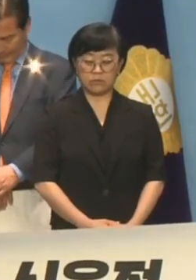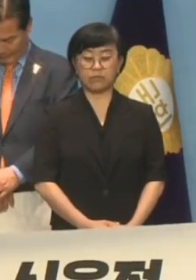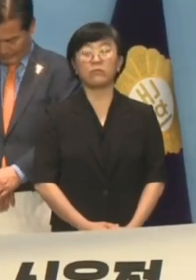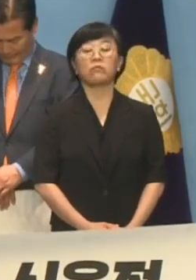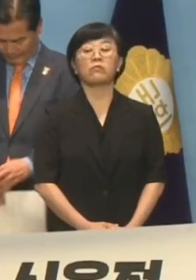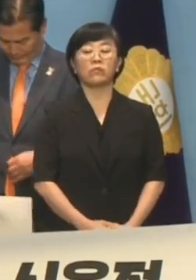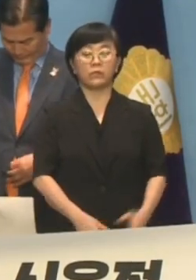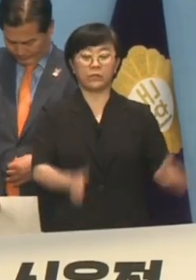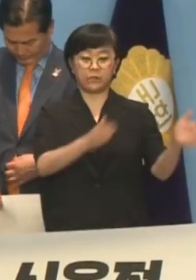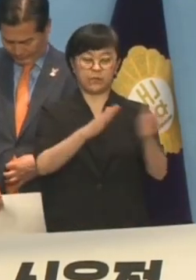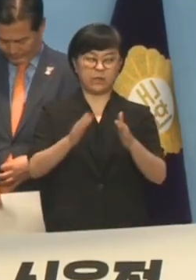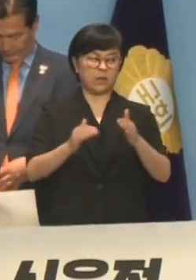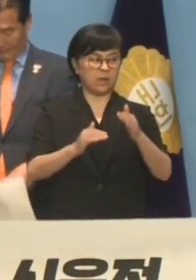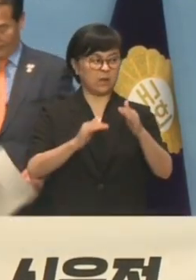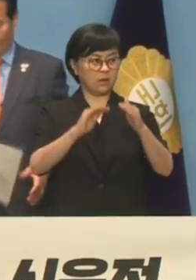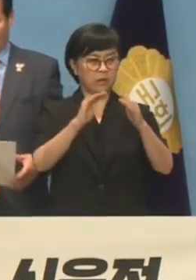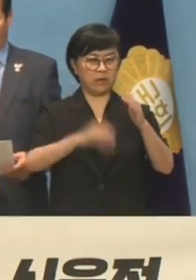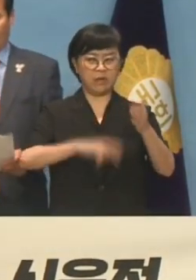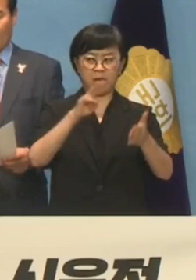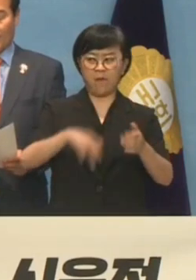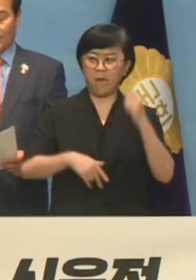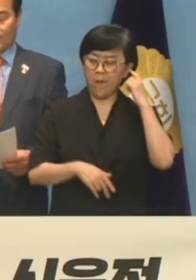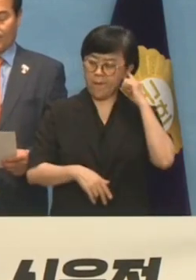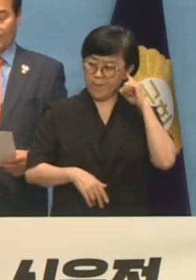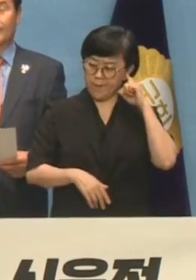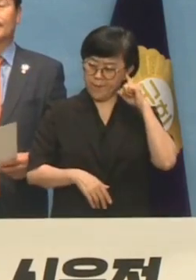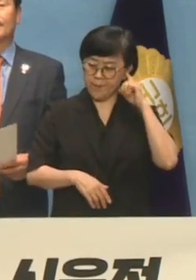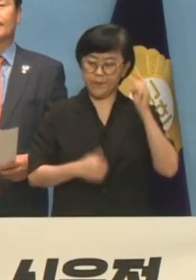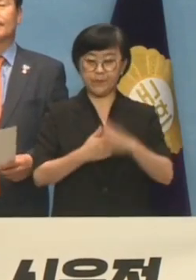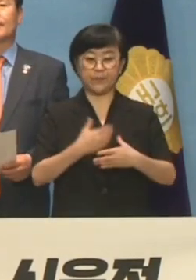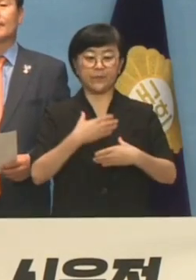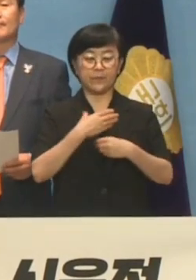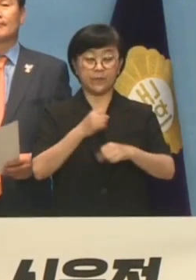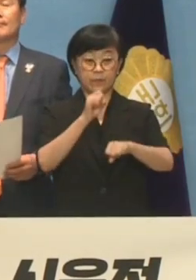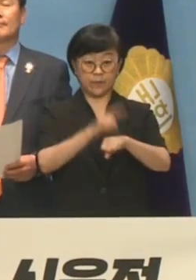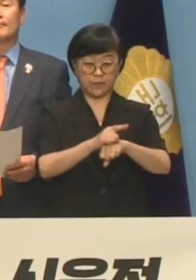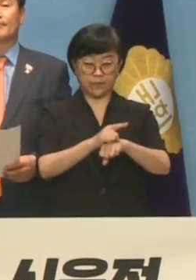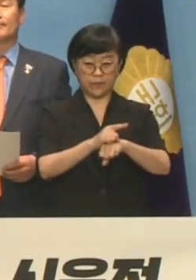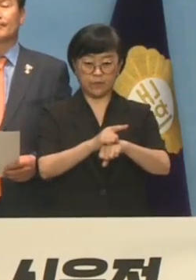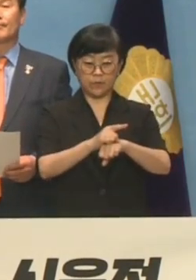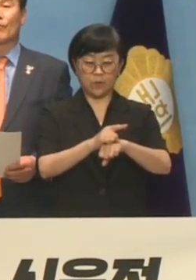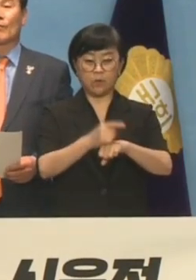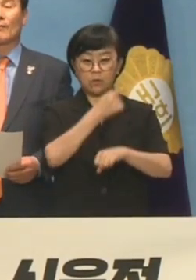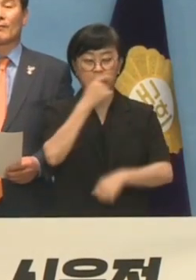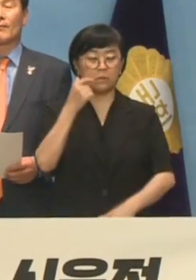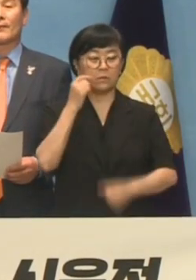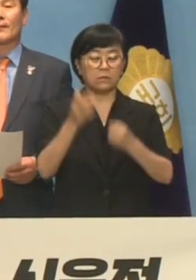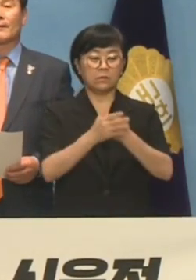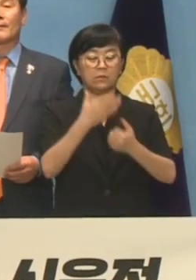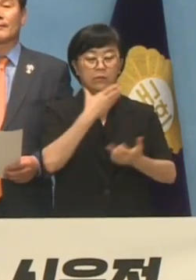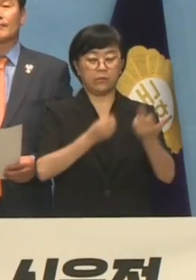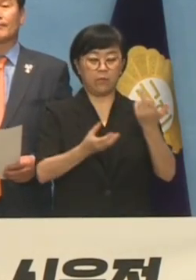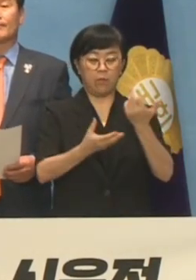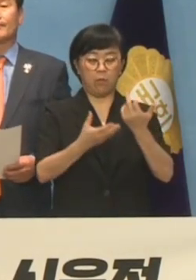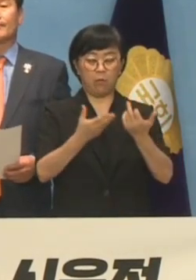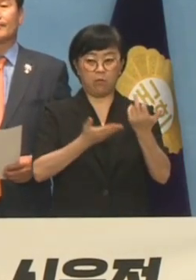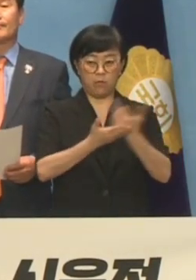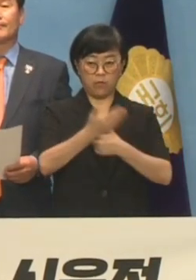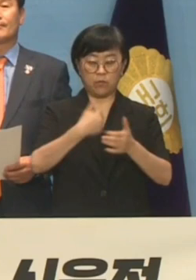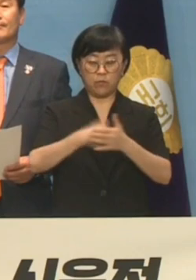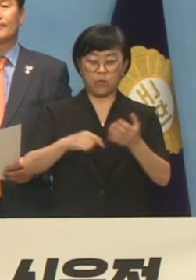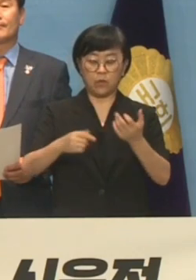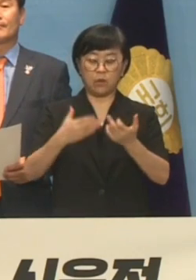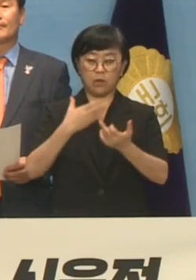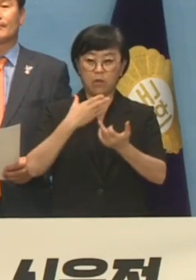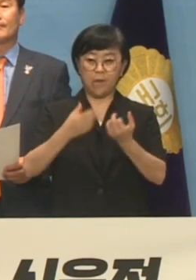예, 그러면 준비된 기자회견문을 읽도록 하겠습니다. 안전성 확인 못한 채로 후쿠시마 원전 오염수 해양 방류